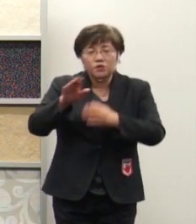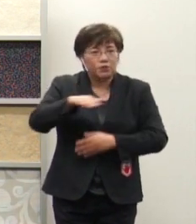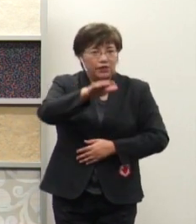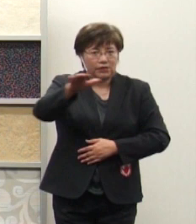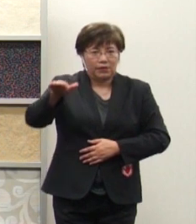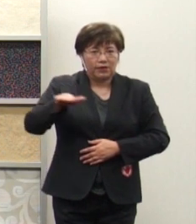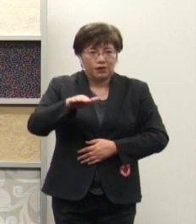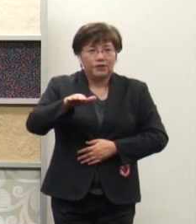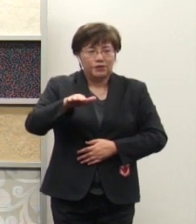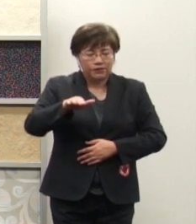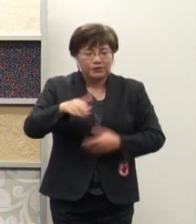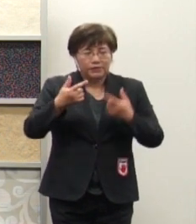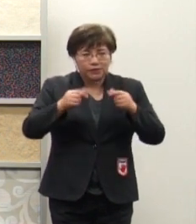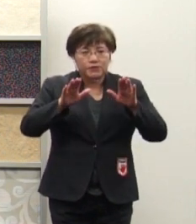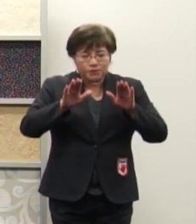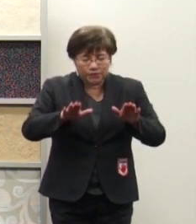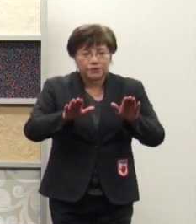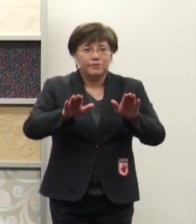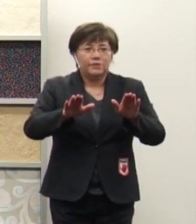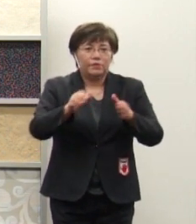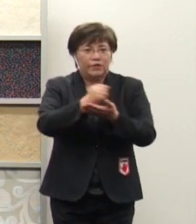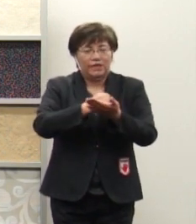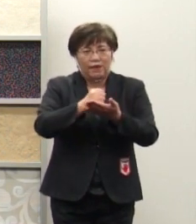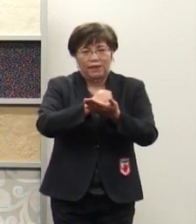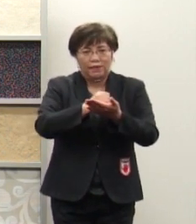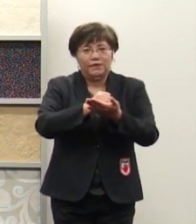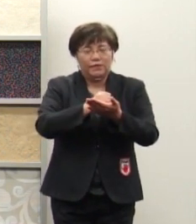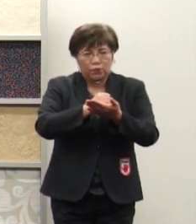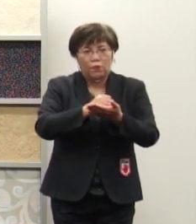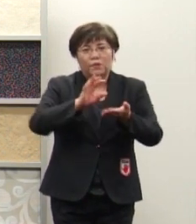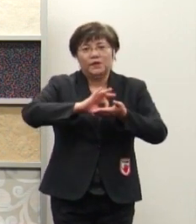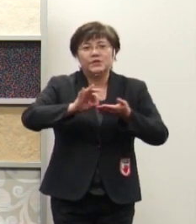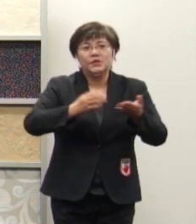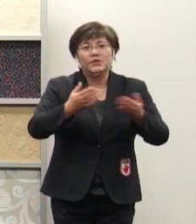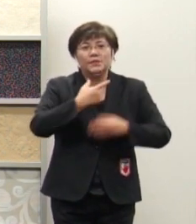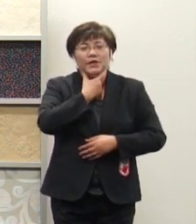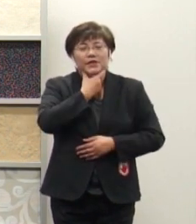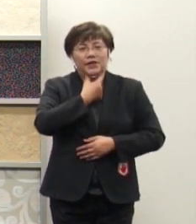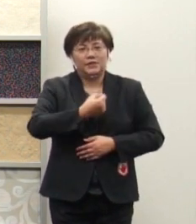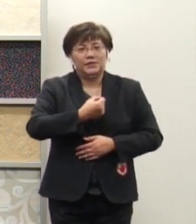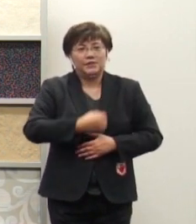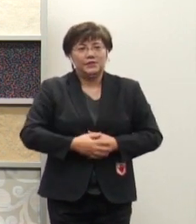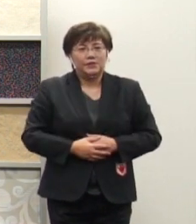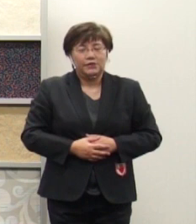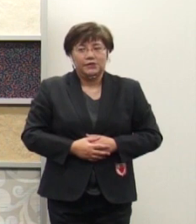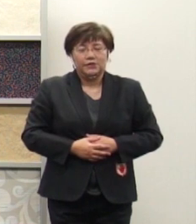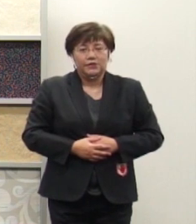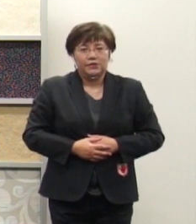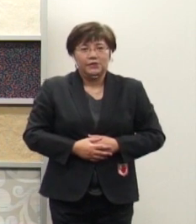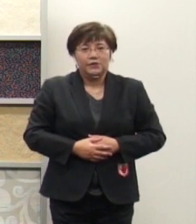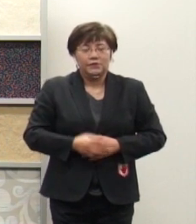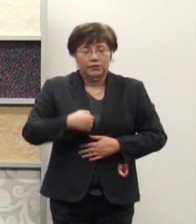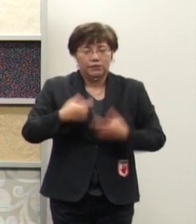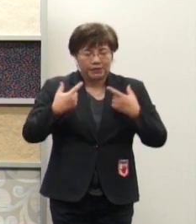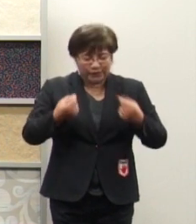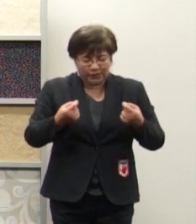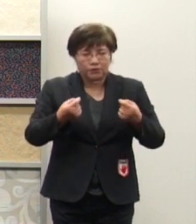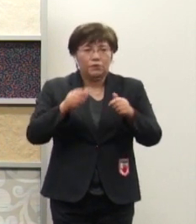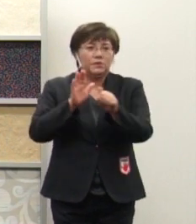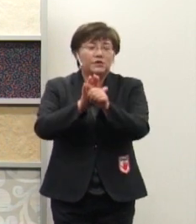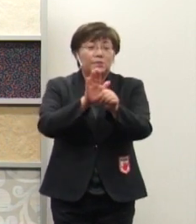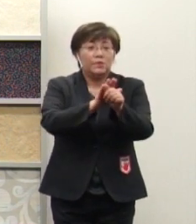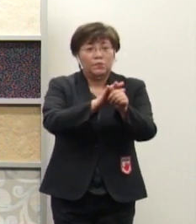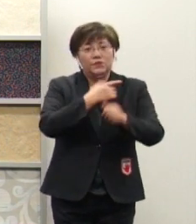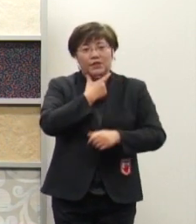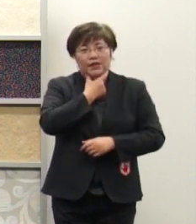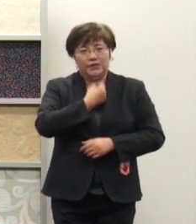しっかりとこの機会をですね、捉えていただければと考えております。また私どももしっかりサポートをしてま